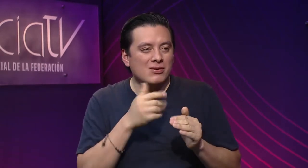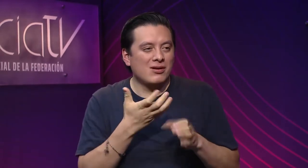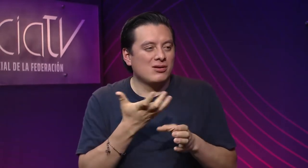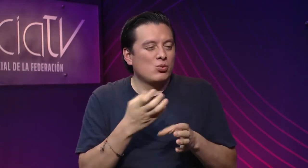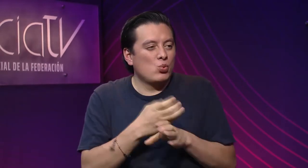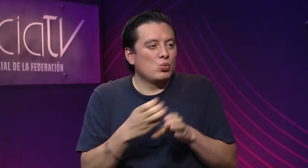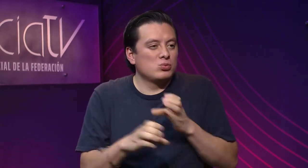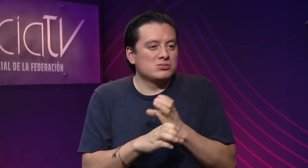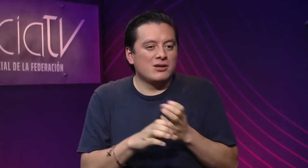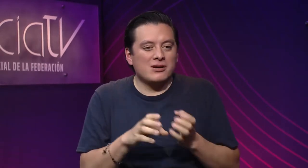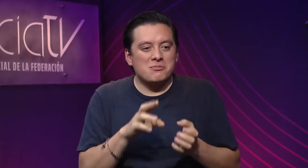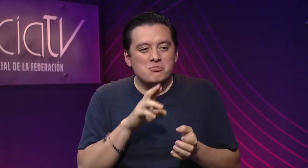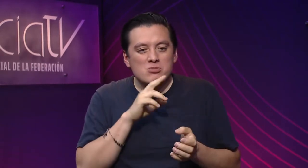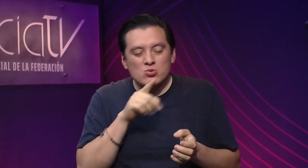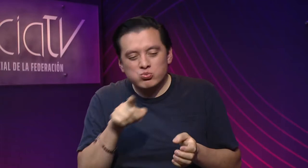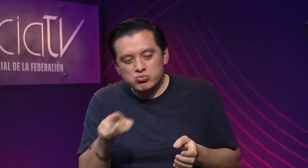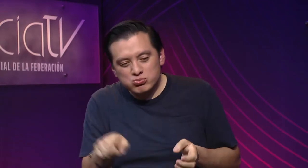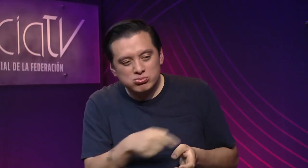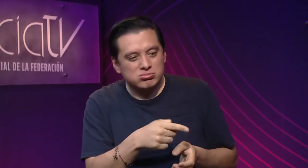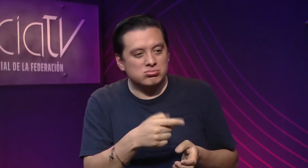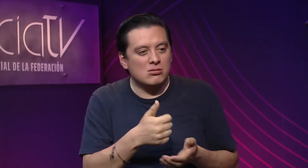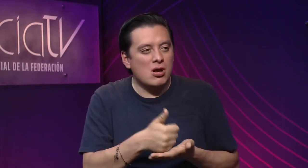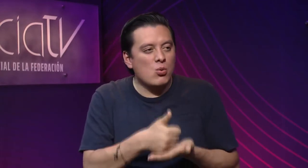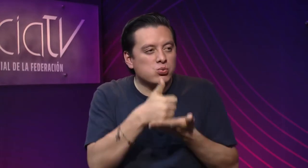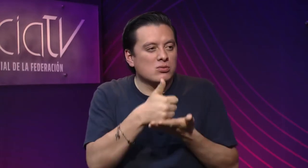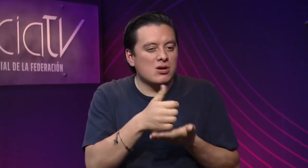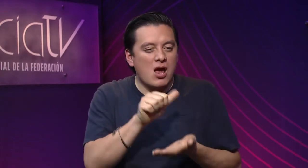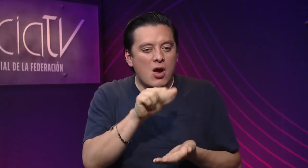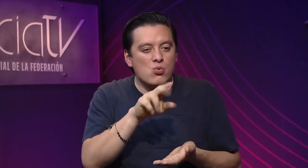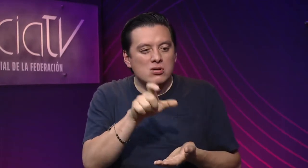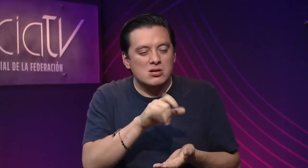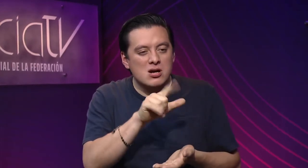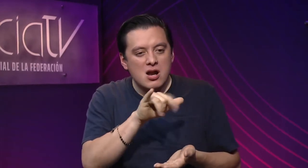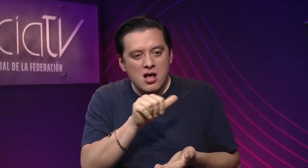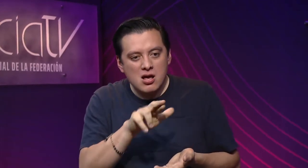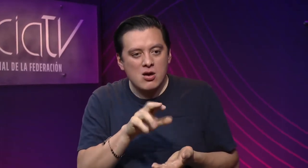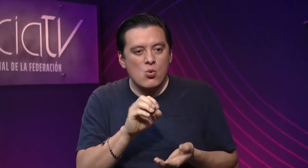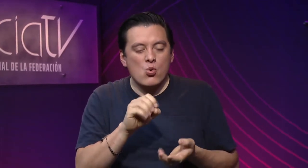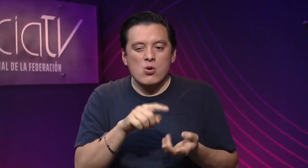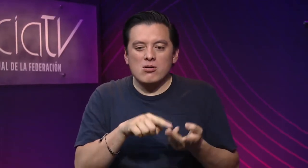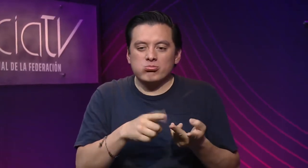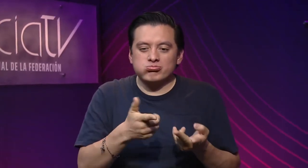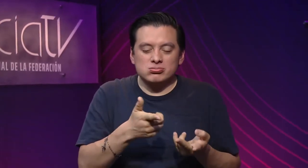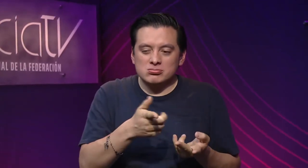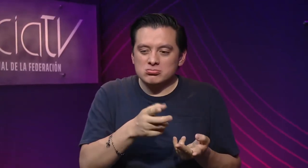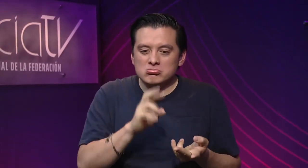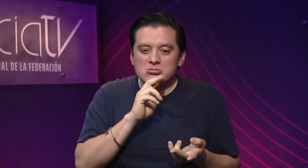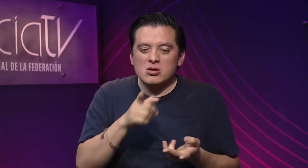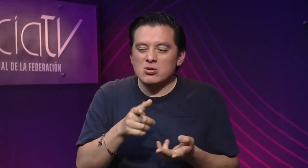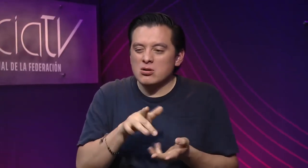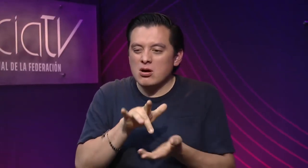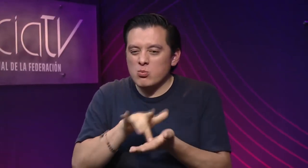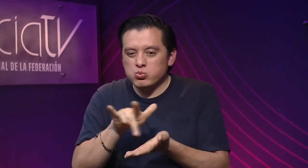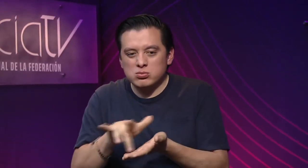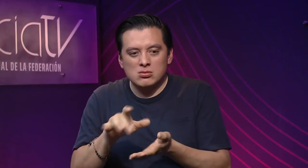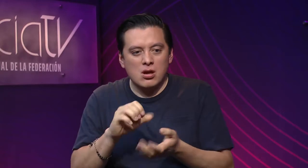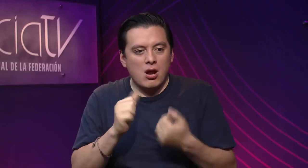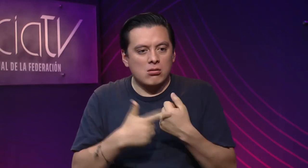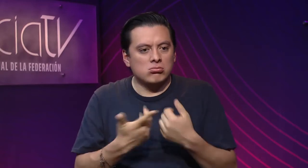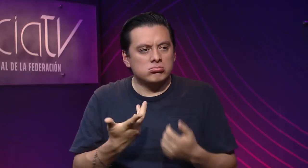tú como persona sorda. Siempre recibes menos atención. Casi siempre te dicen como, ay, pues es que le van a ayudar. Y te ponen